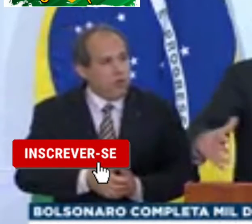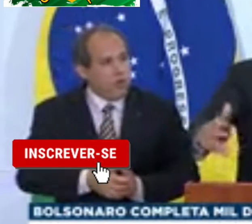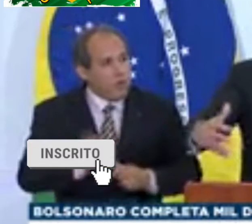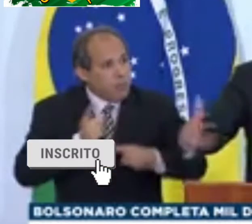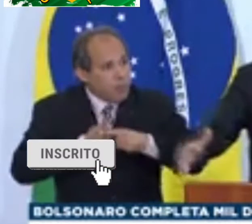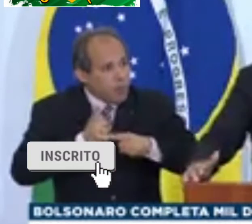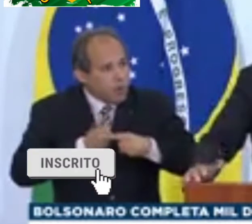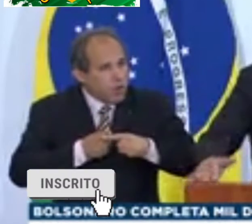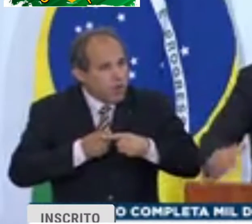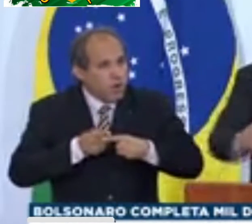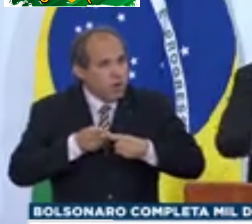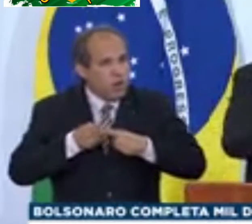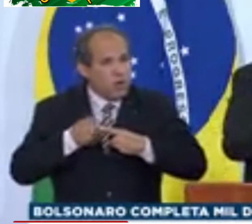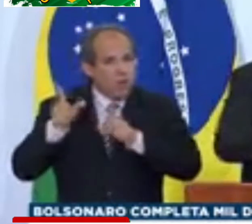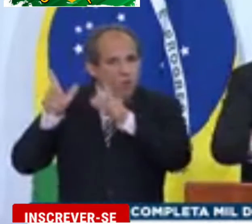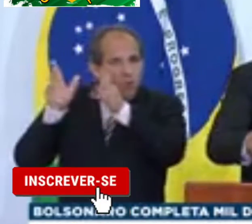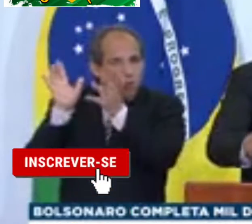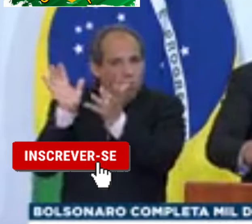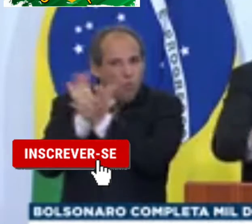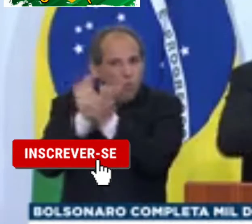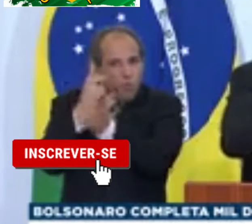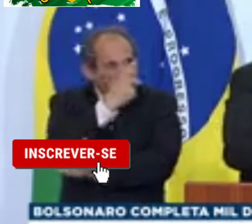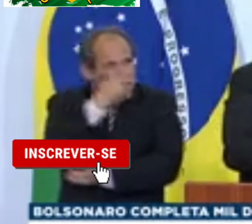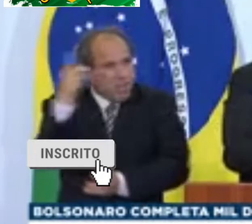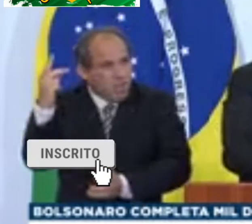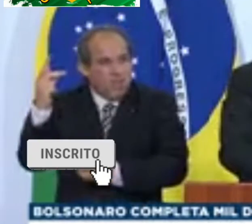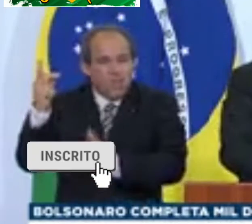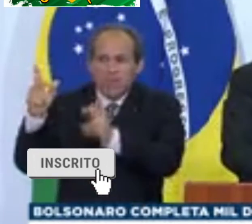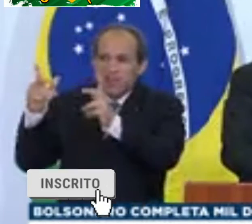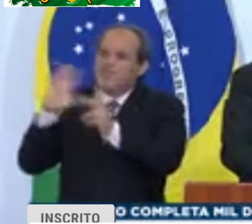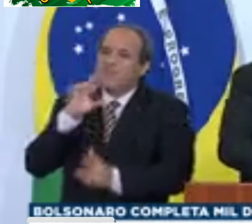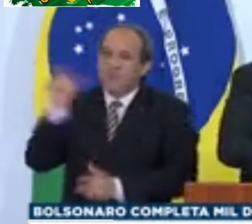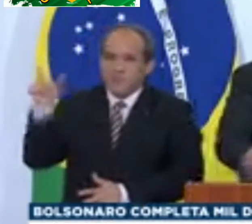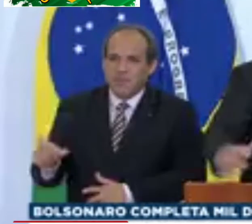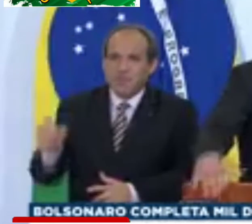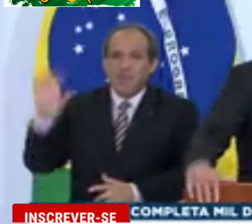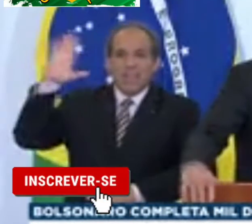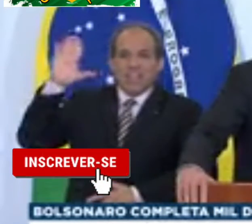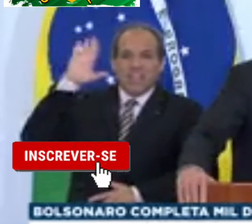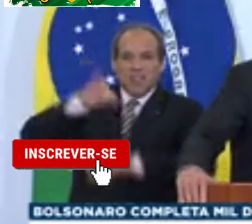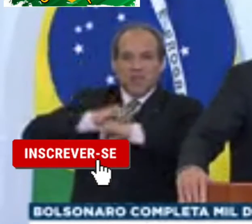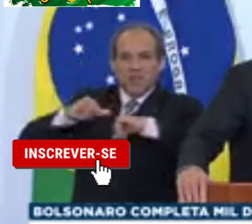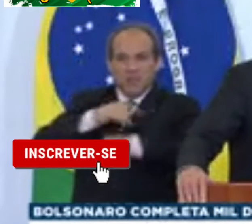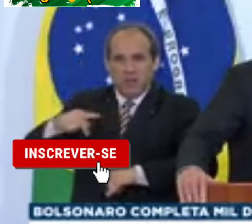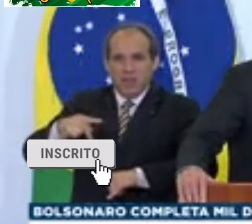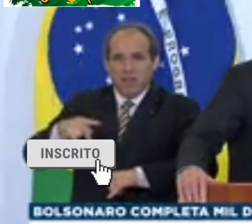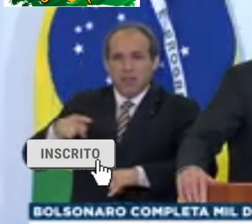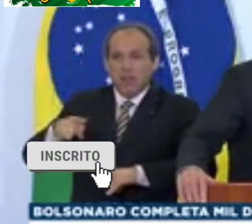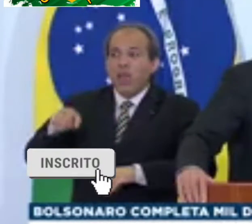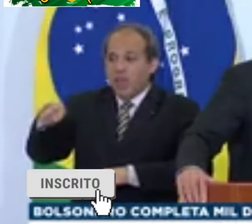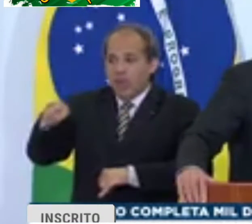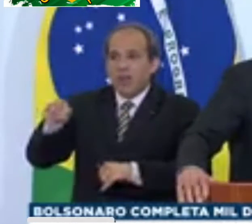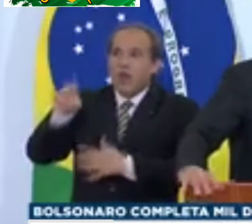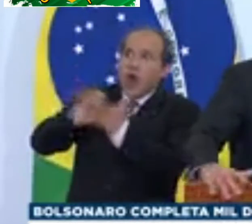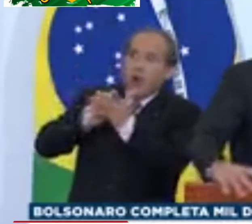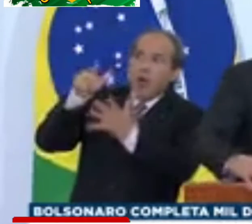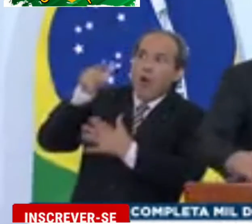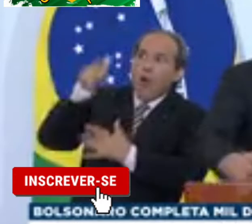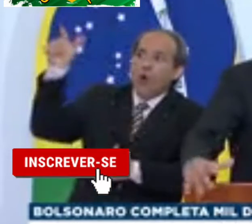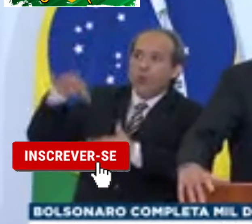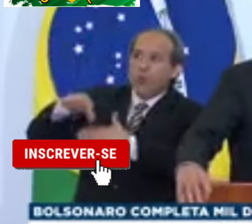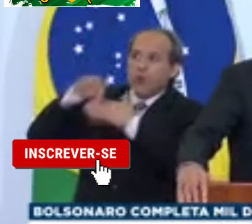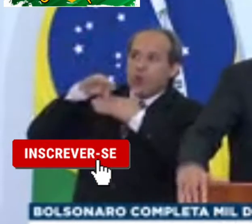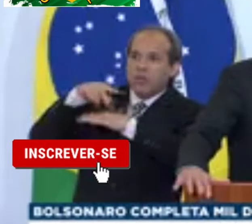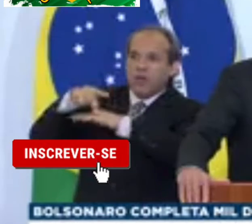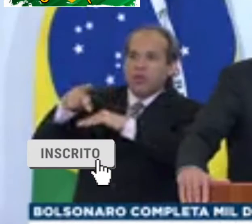Porque os seus assemelhantes e outros seus assemelhados em outros países, né, fizeram isso daí. Não tem coisa